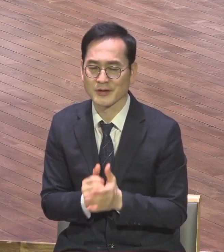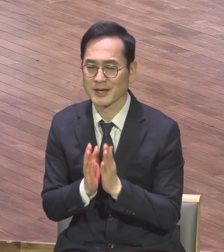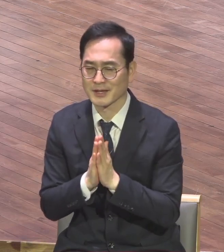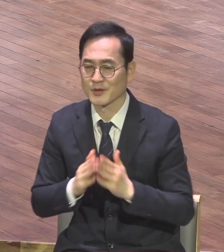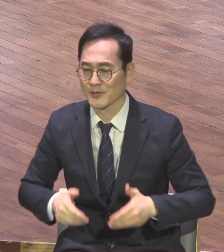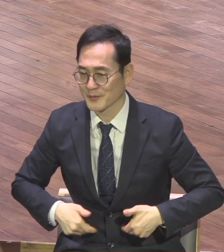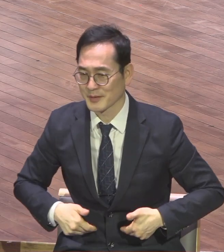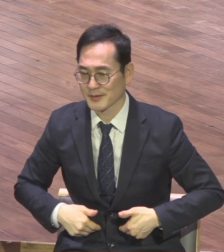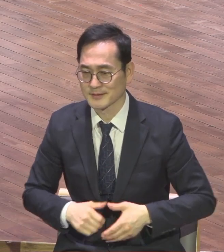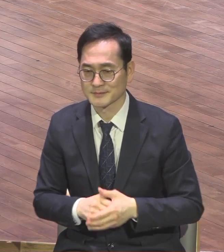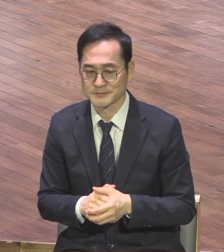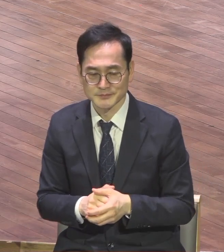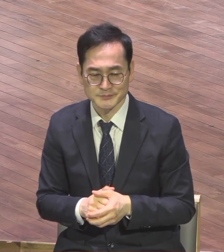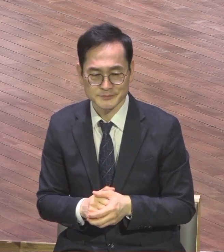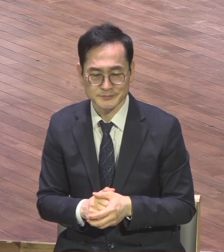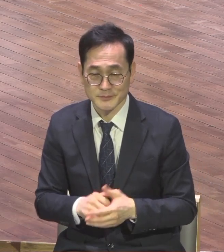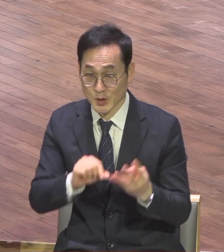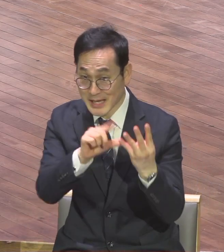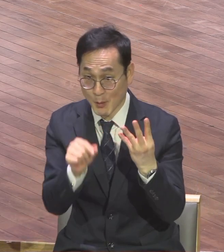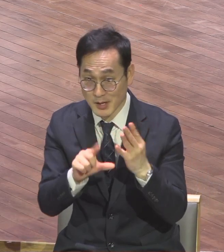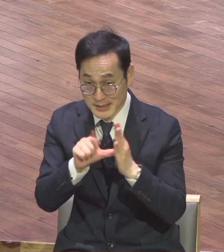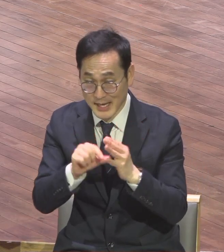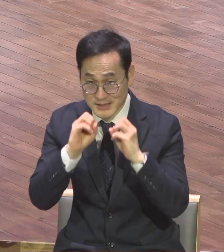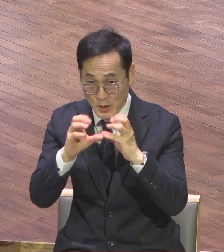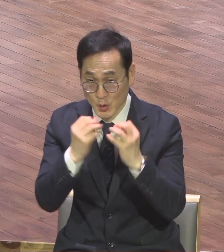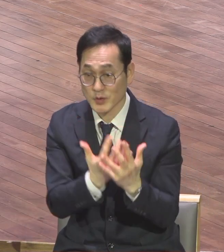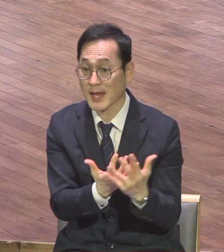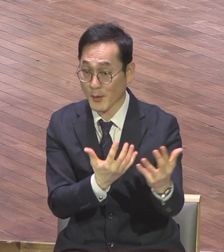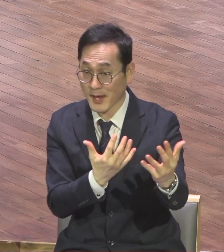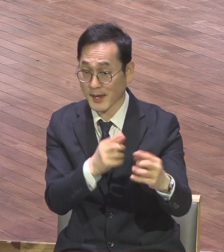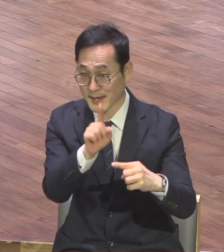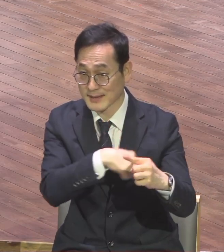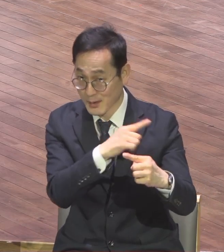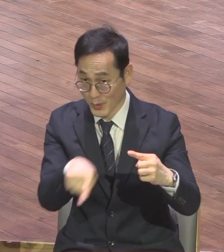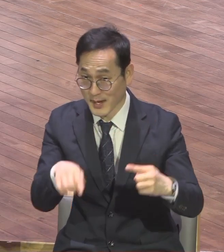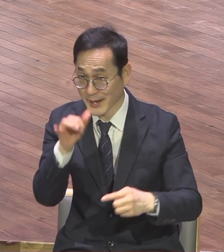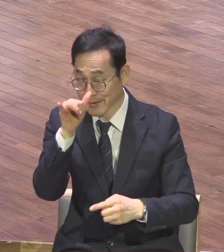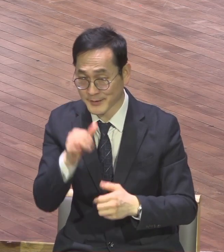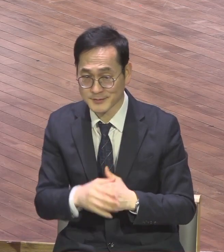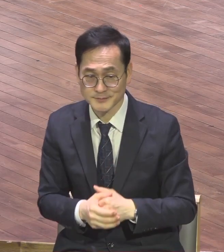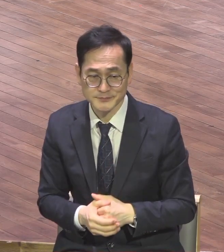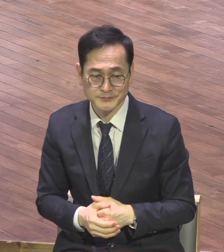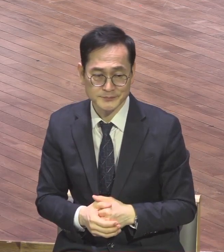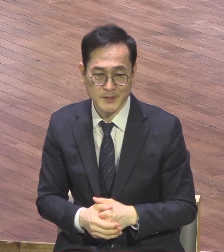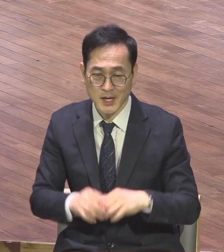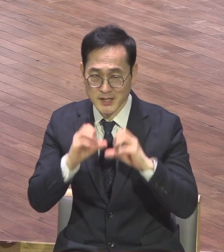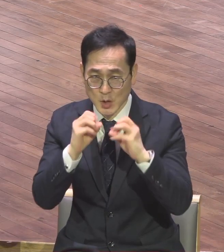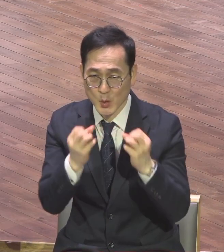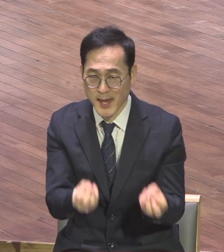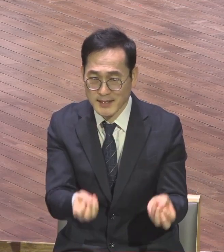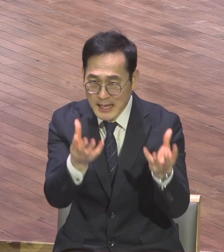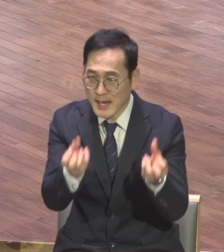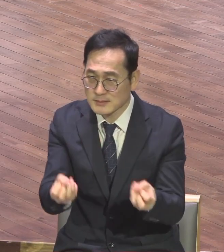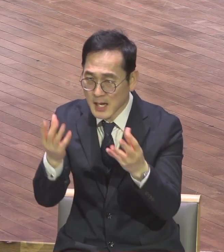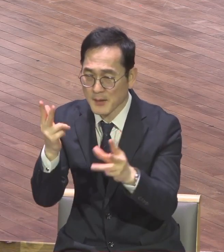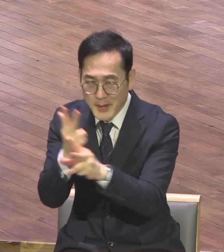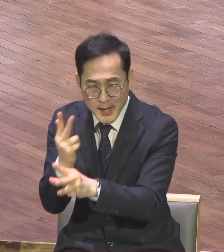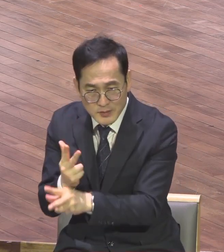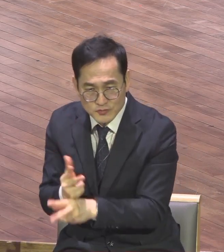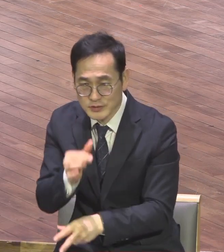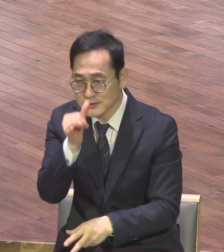4월은 성교대회가 있습니다. 여운 성교대회를 비롯해서 각종 이제는 성교 행사가 연이어서